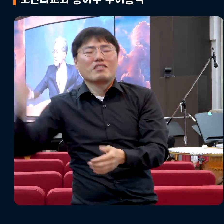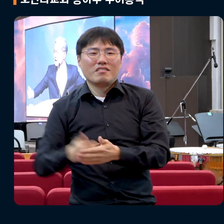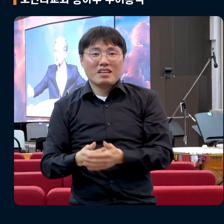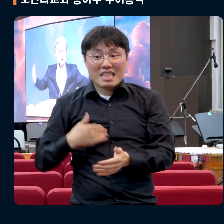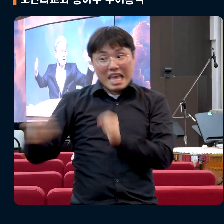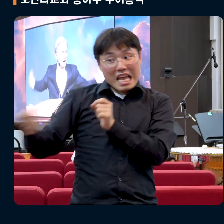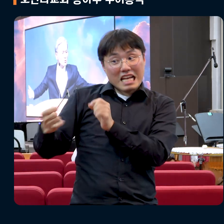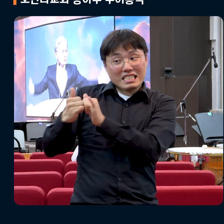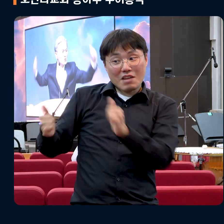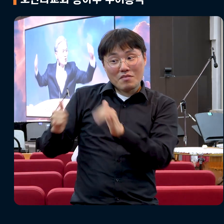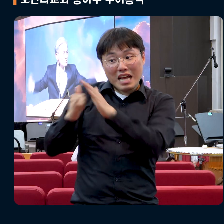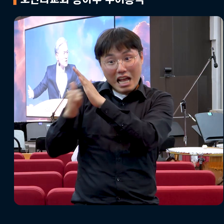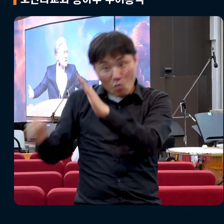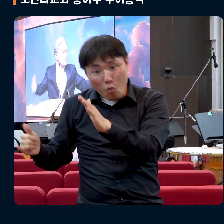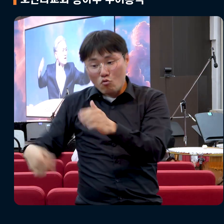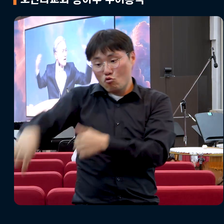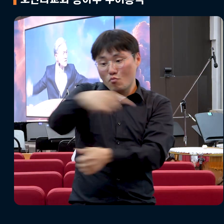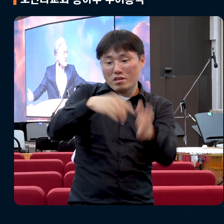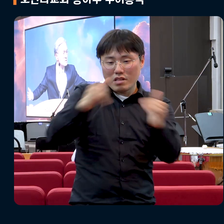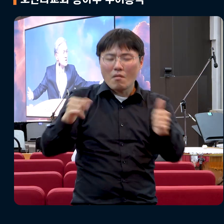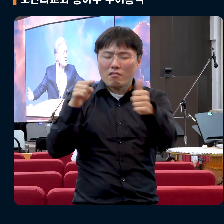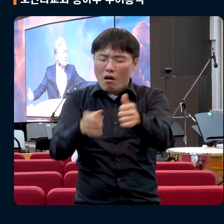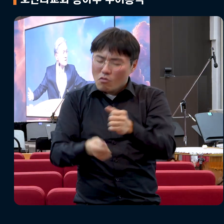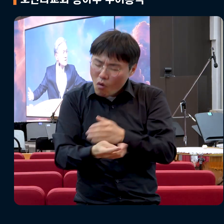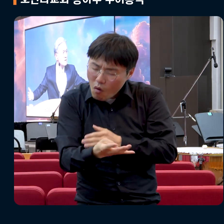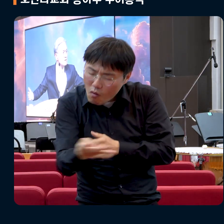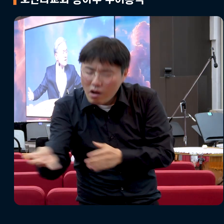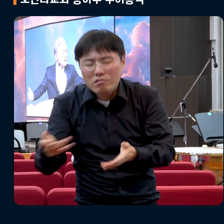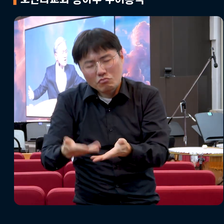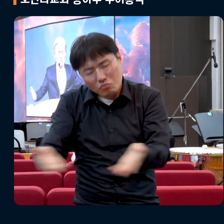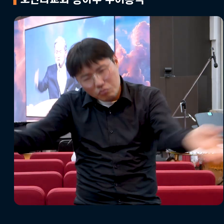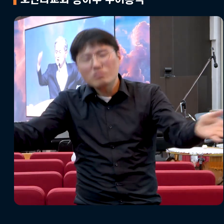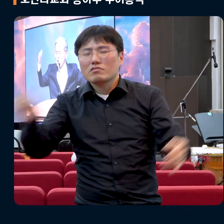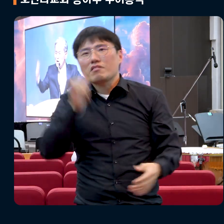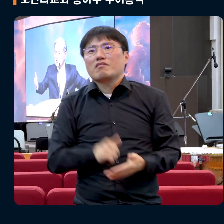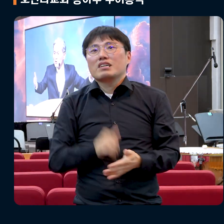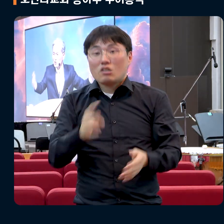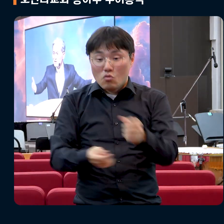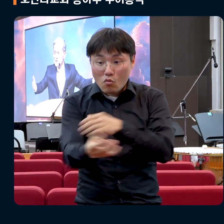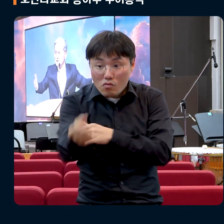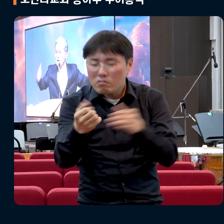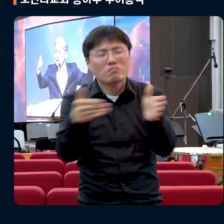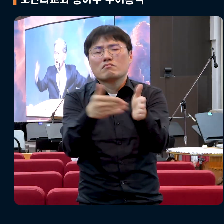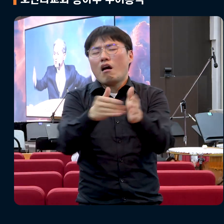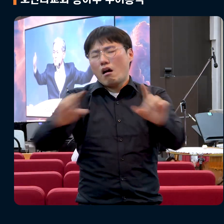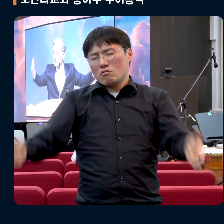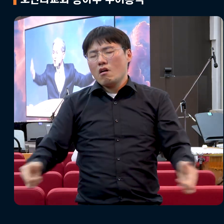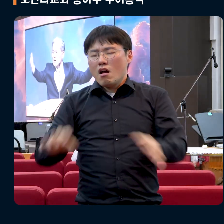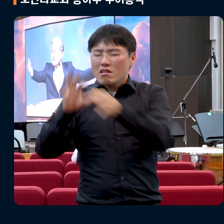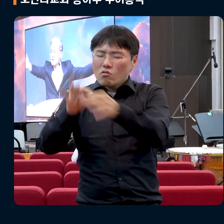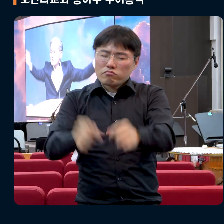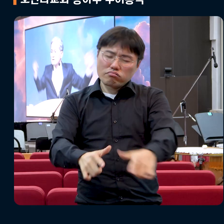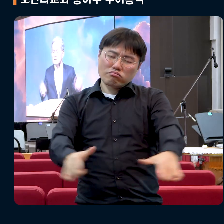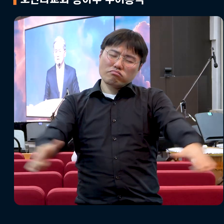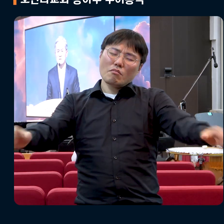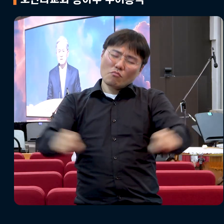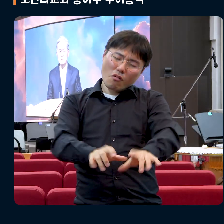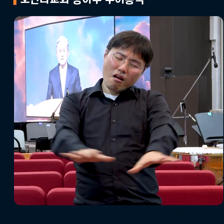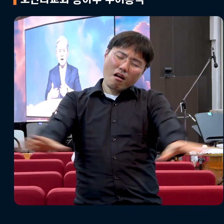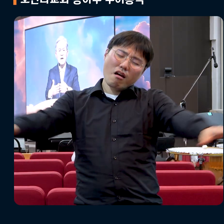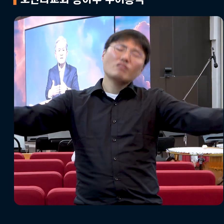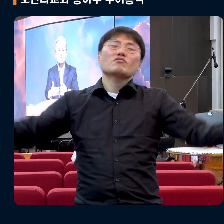내 가장 가까이 있는 가족들, 주변에 있는 사람들 가지 않습니까? 그러면서 그 영향력이 거기서 끝이 아니라 계속